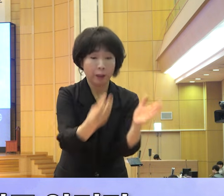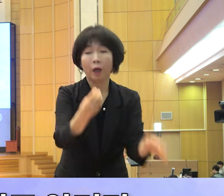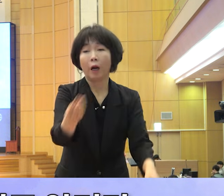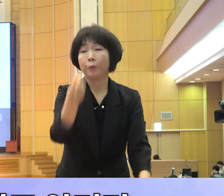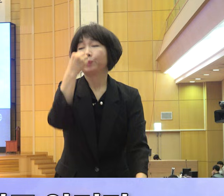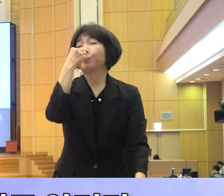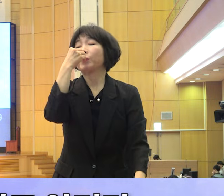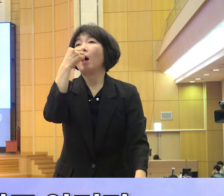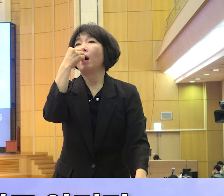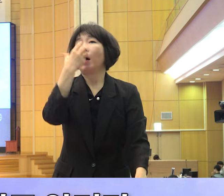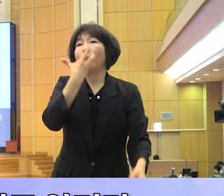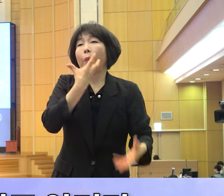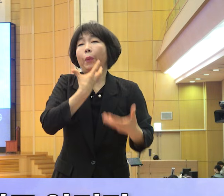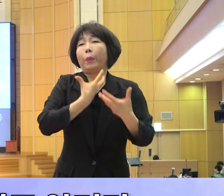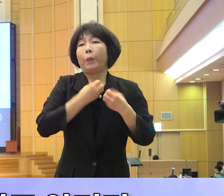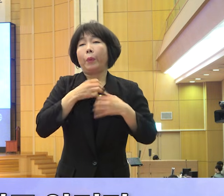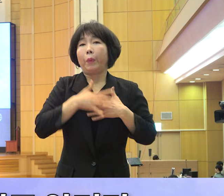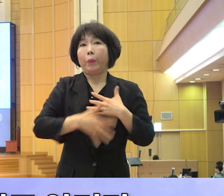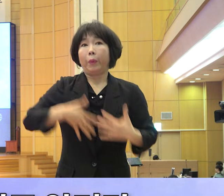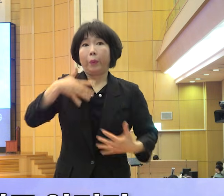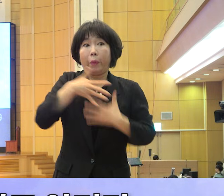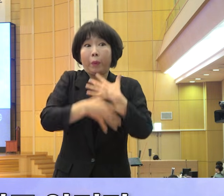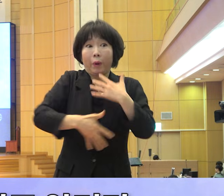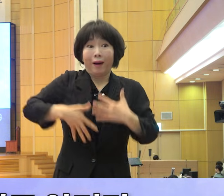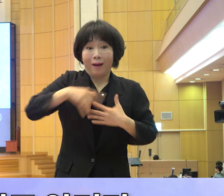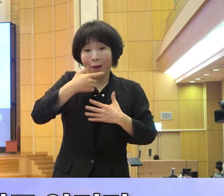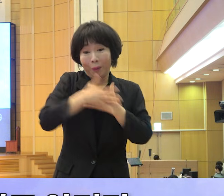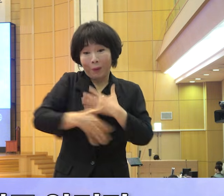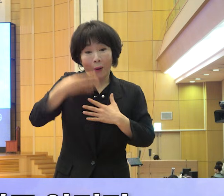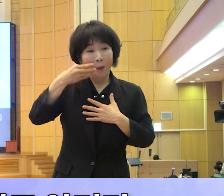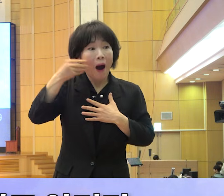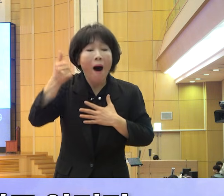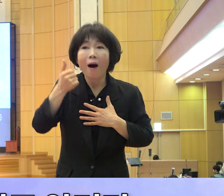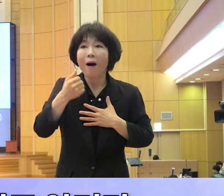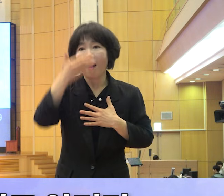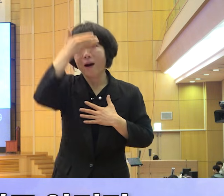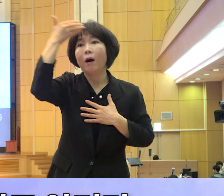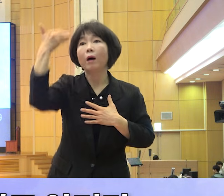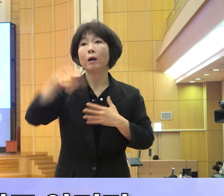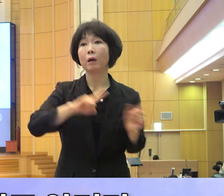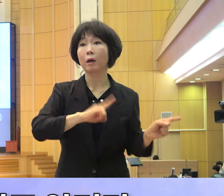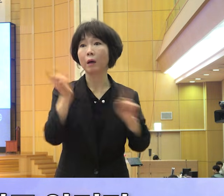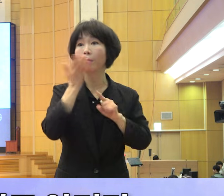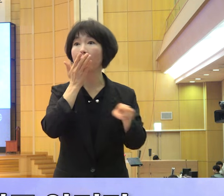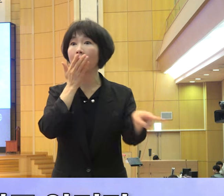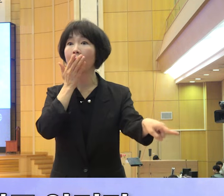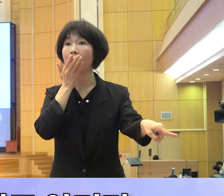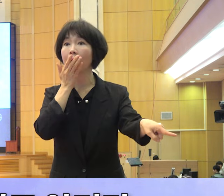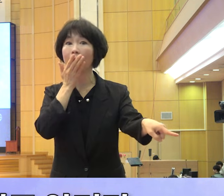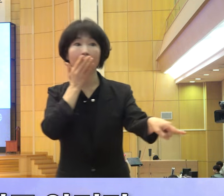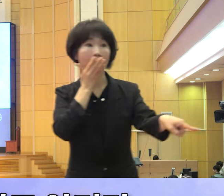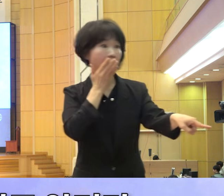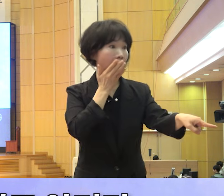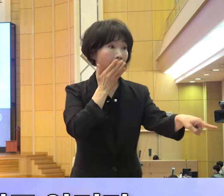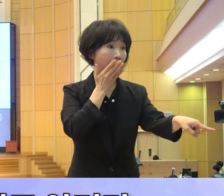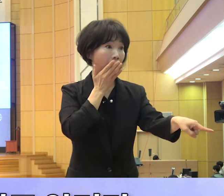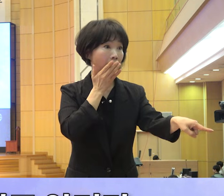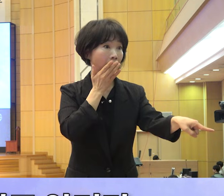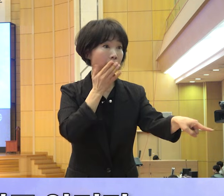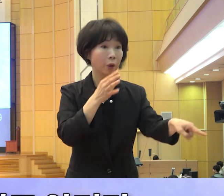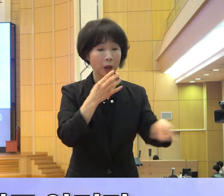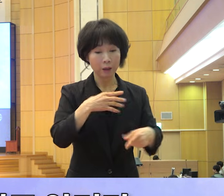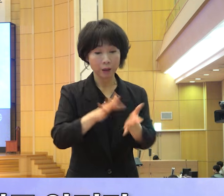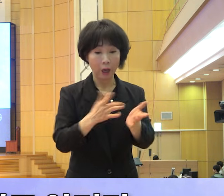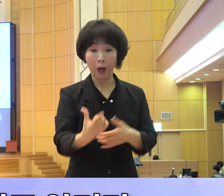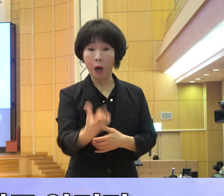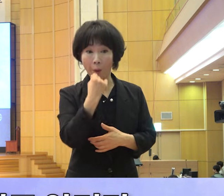그 아스피린이 들어가서 혈액을 용해시켜서 혈을 통하게 하고 그 아스피린을 먹고 난 다음에 두 번째 할 일이